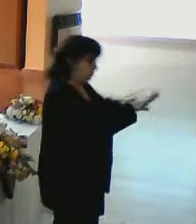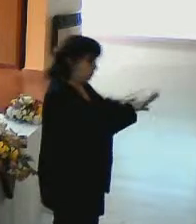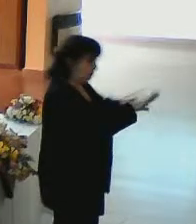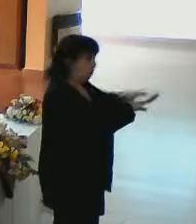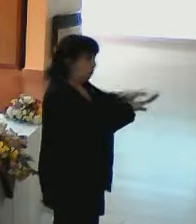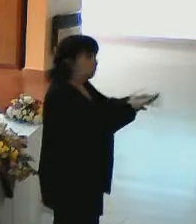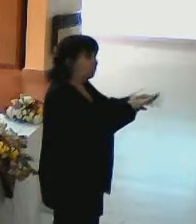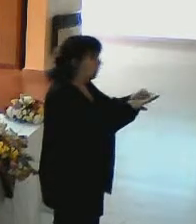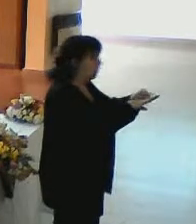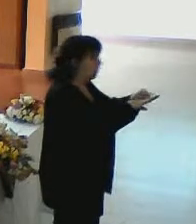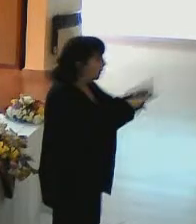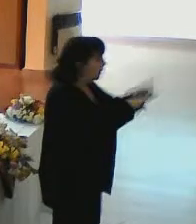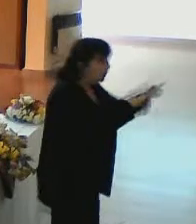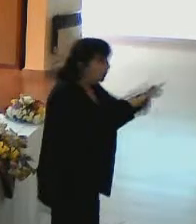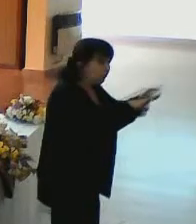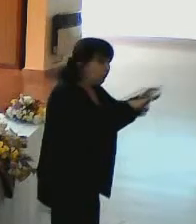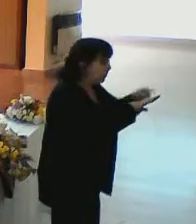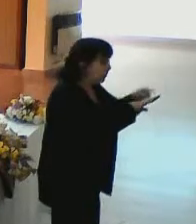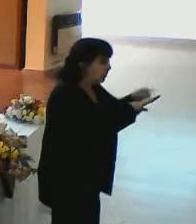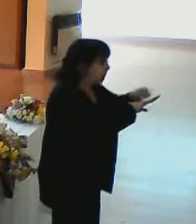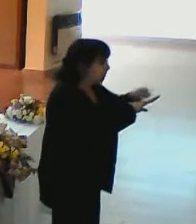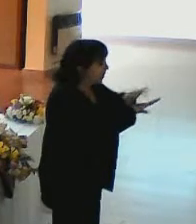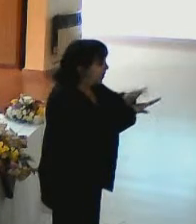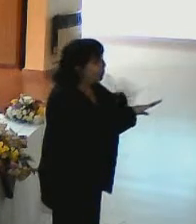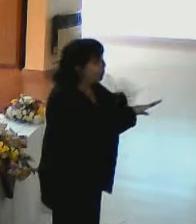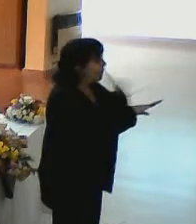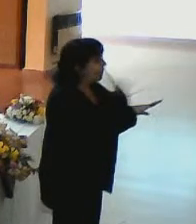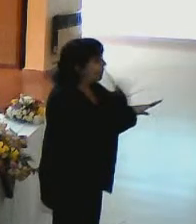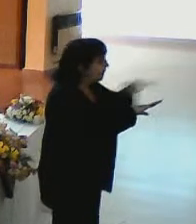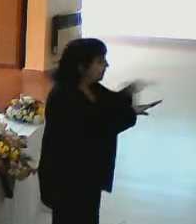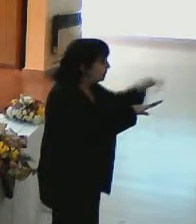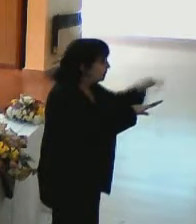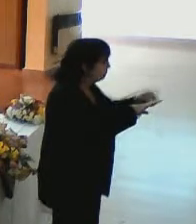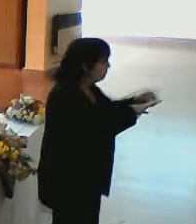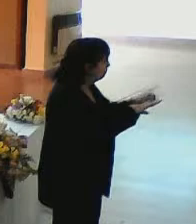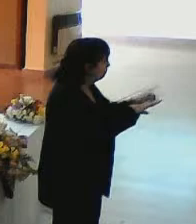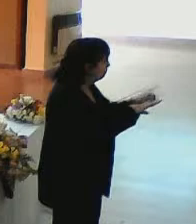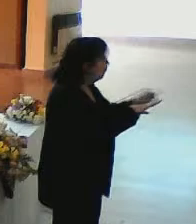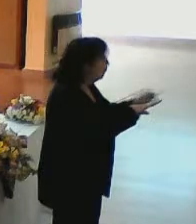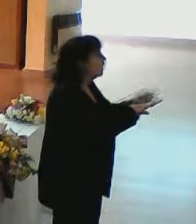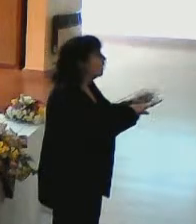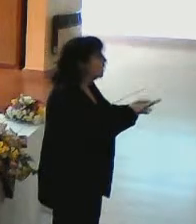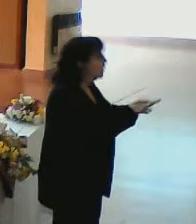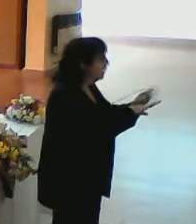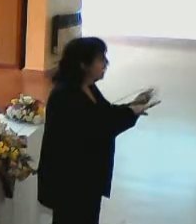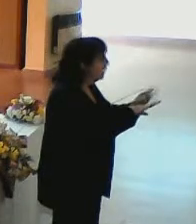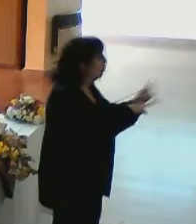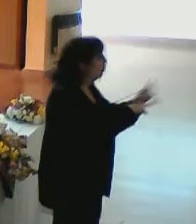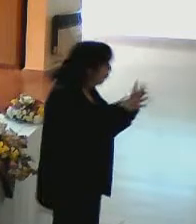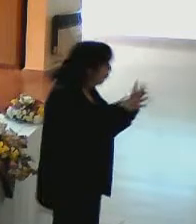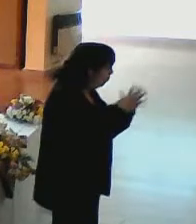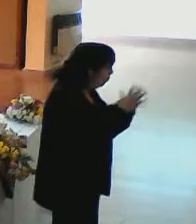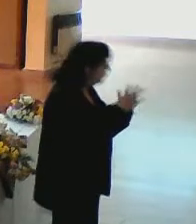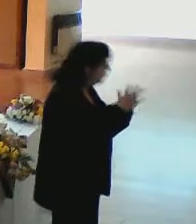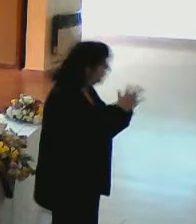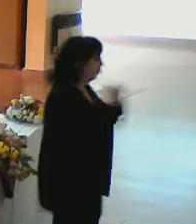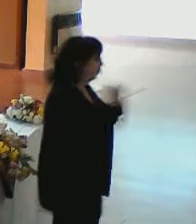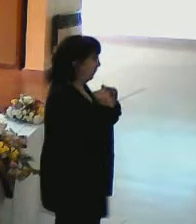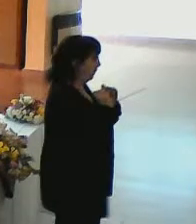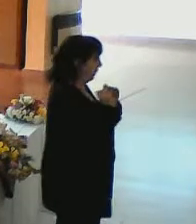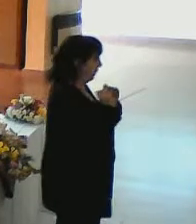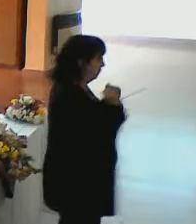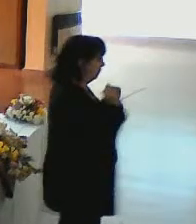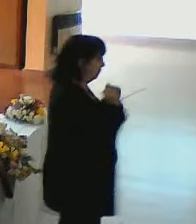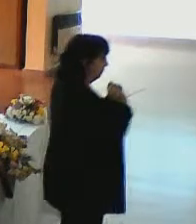cutáneos, el crecimiento normal del perímetro cefálico, cuando está excedido nos puede estar hablando de una hidrocefalia, cuando es